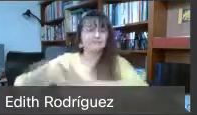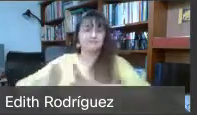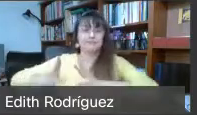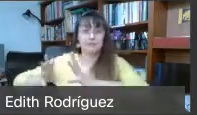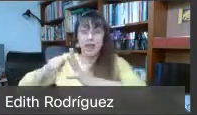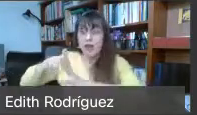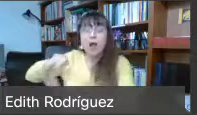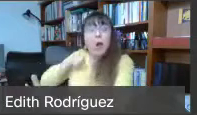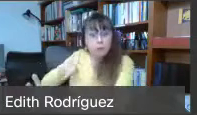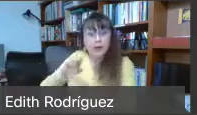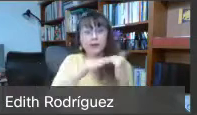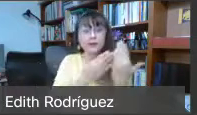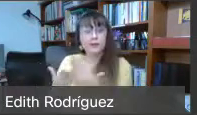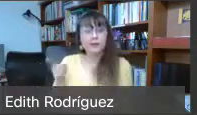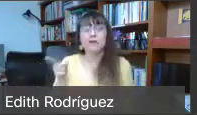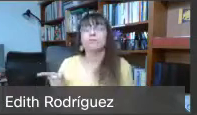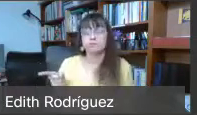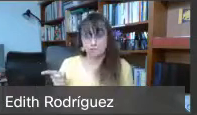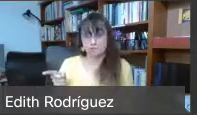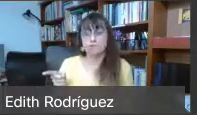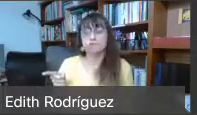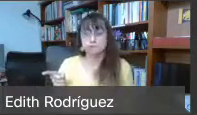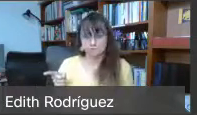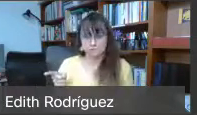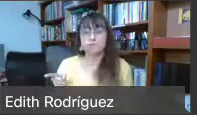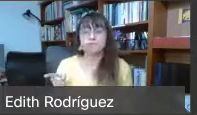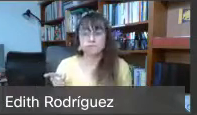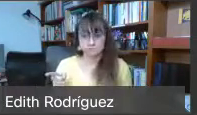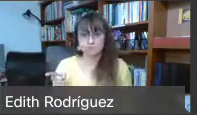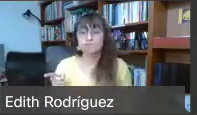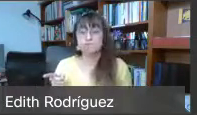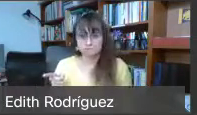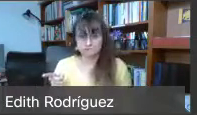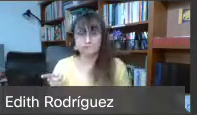pueden acceder a la literatura. La lengua de señas es ágrafa.